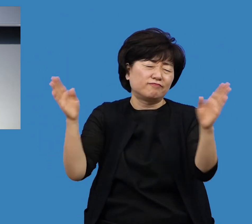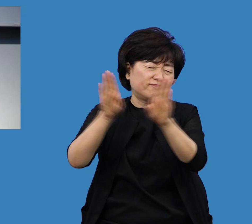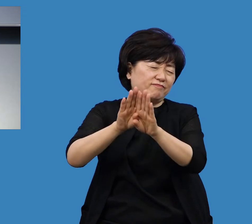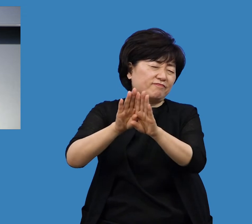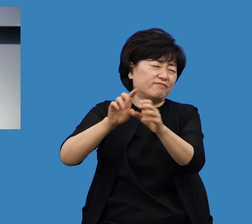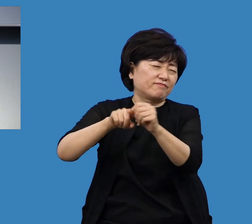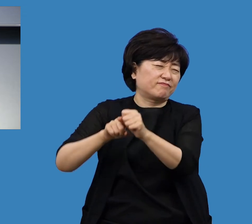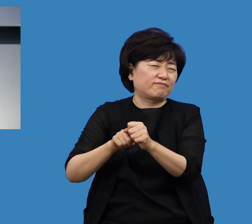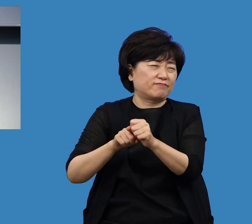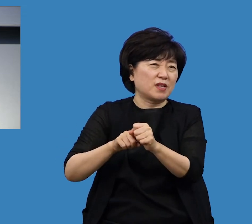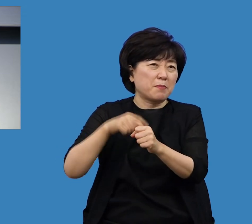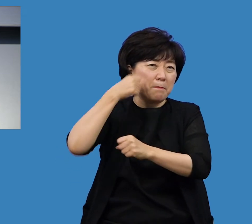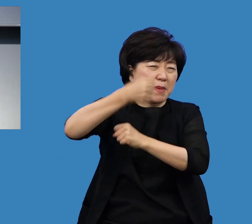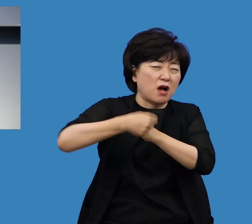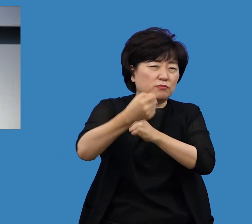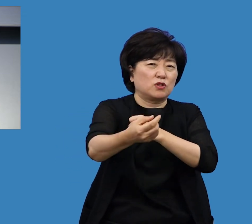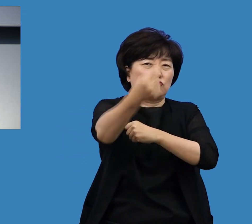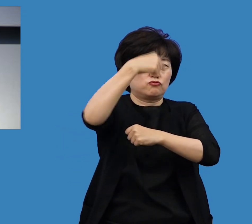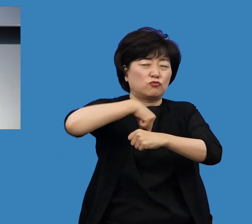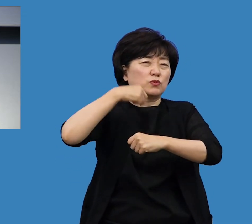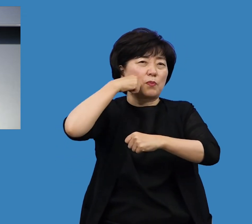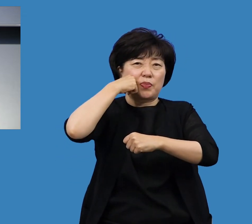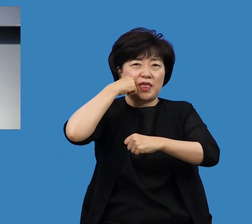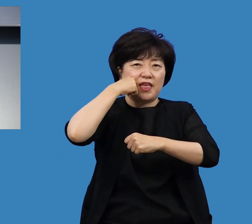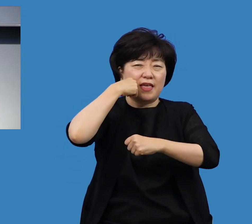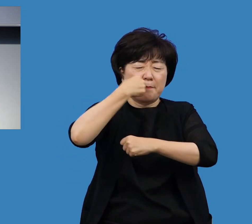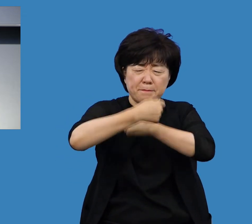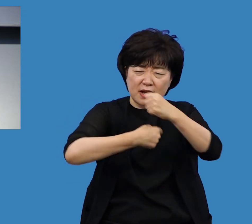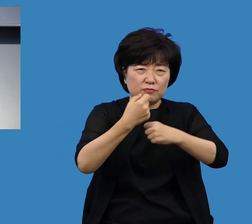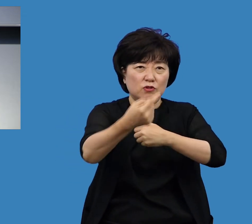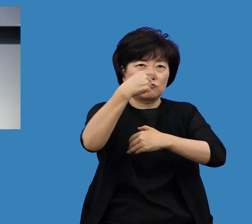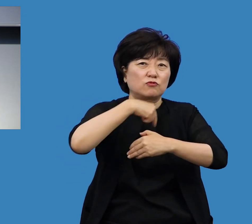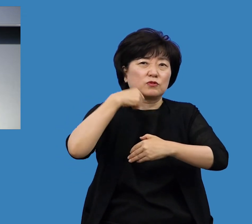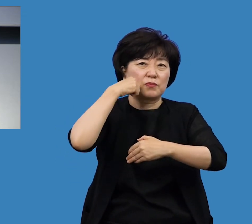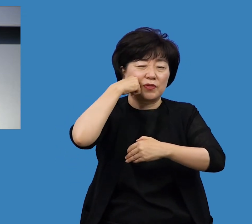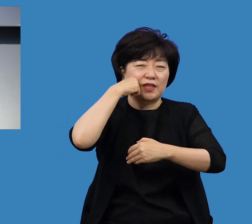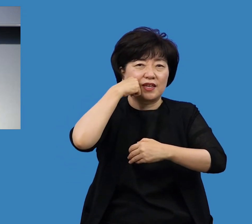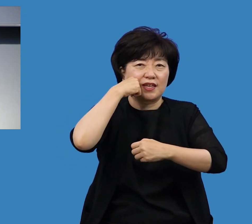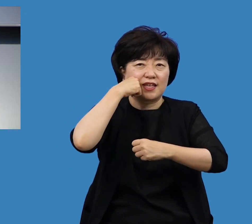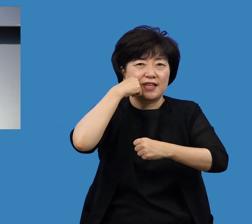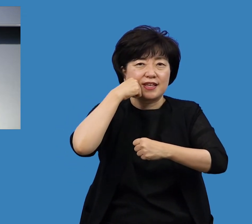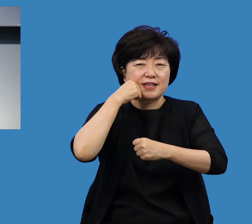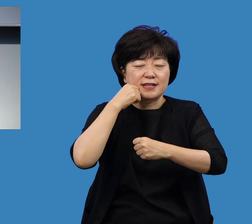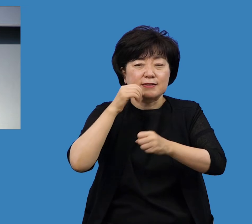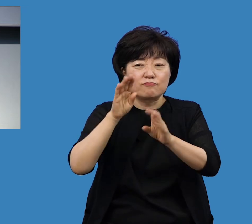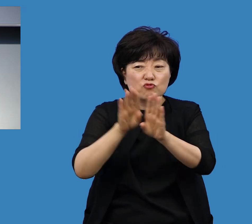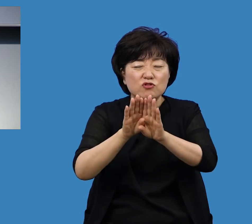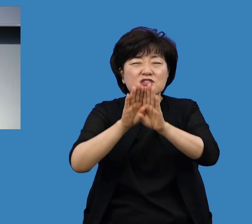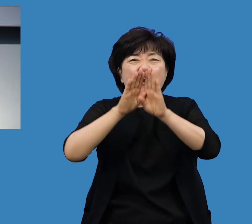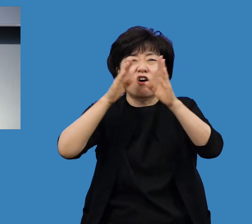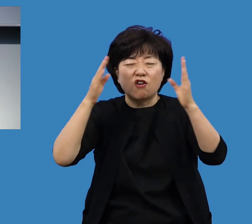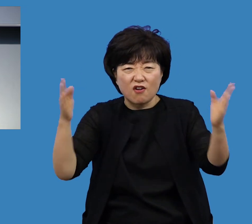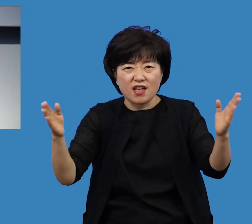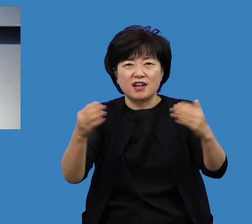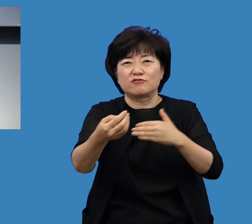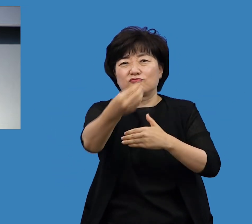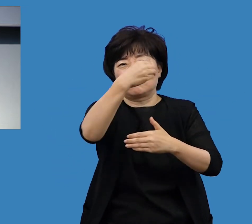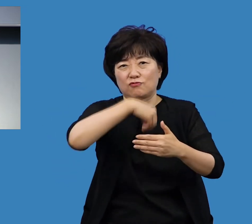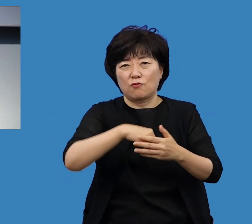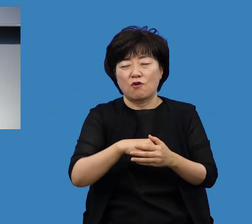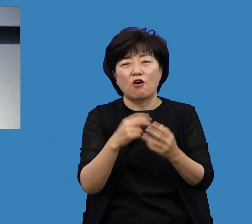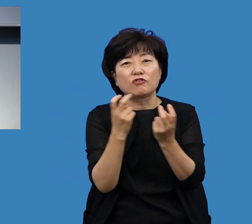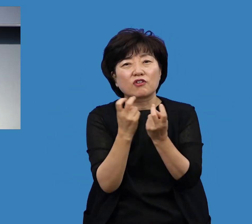들어옵니다. 문을 닫아두면 절대로 못 들어와요. 네, 문을 열어야 들어오는 것인데 문을 어떻게 여는